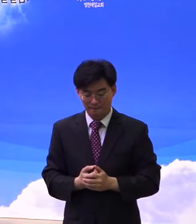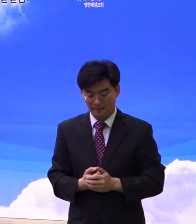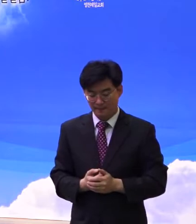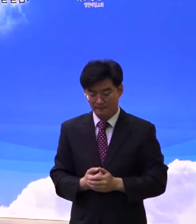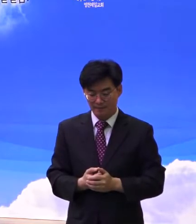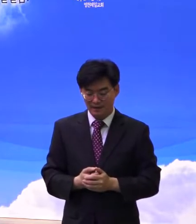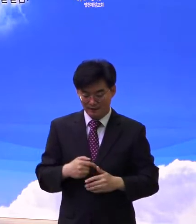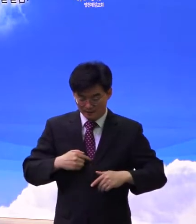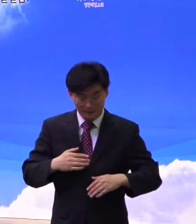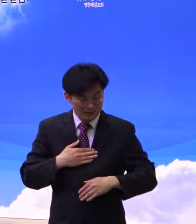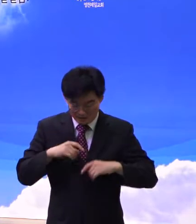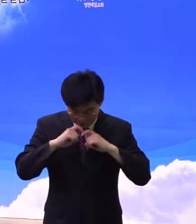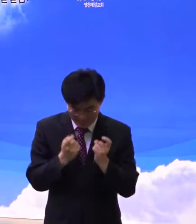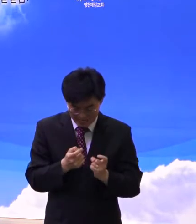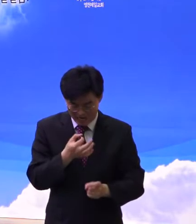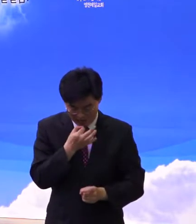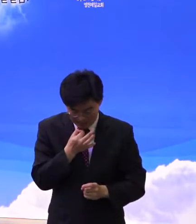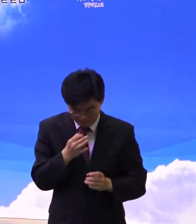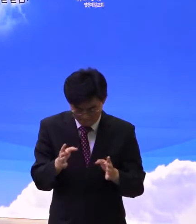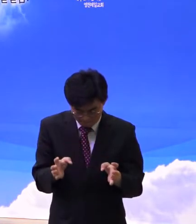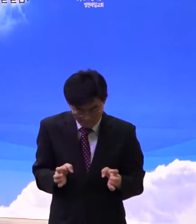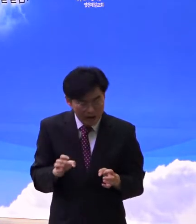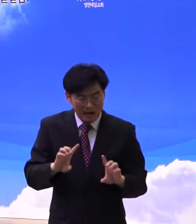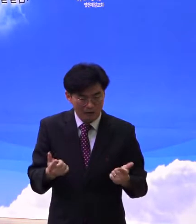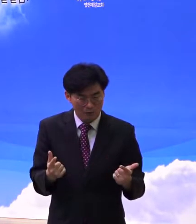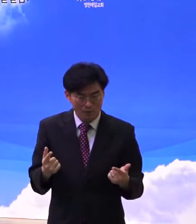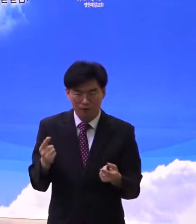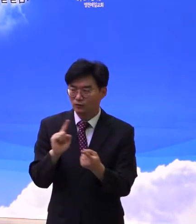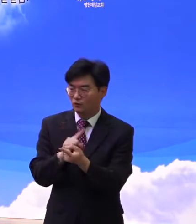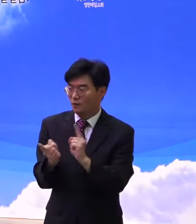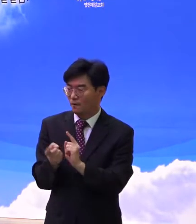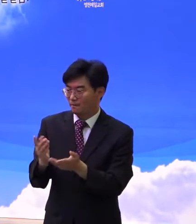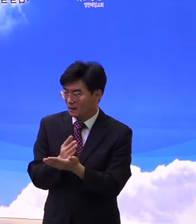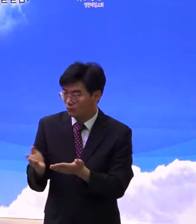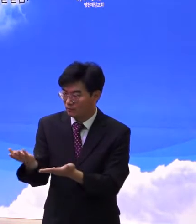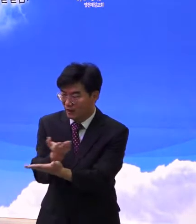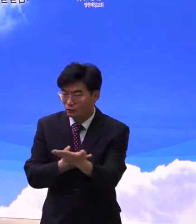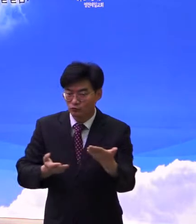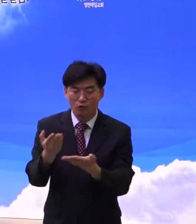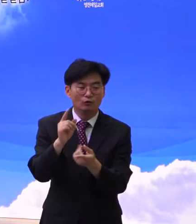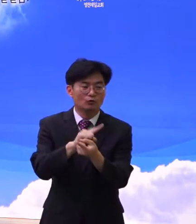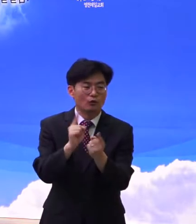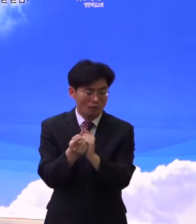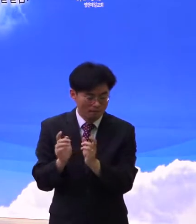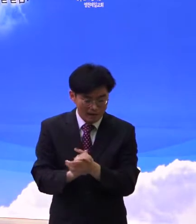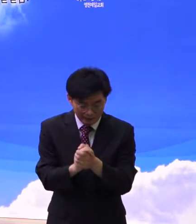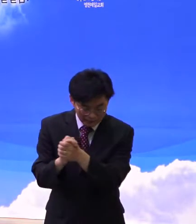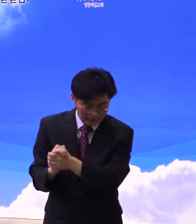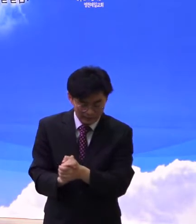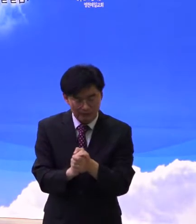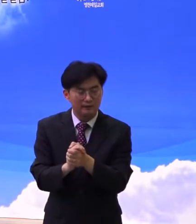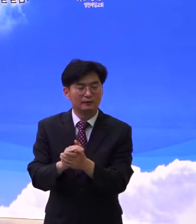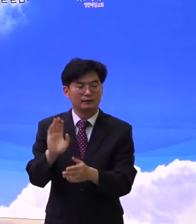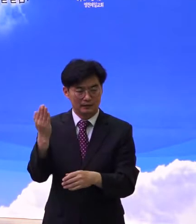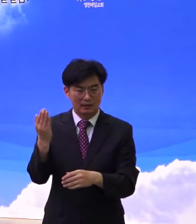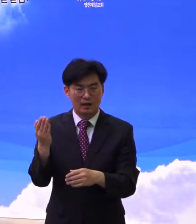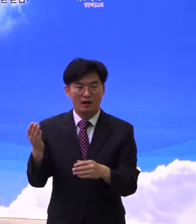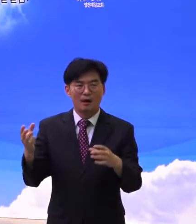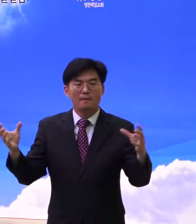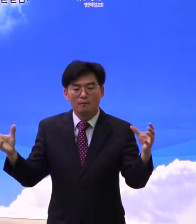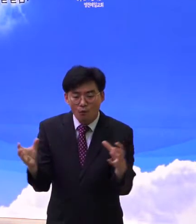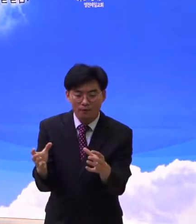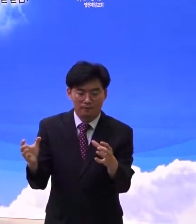욕심부리지 않고 남의 필요를 따라서 나누어주고 베풀며 서로 통용하게 됐습니다. 그리고 날마다 성전에 모이기를